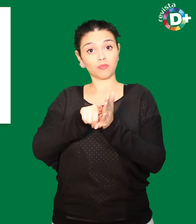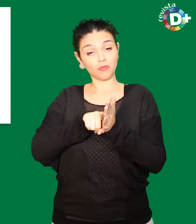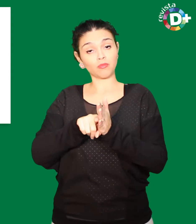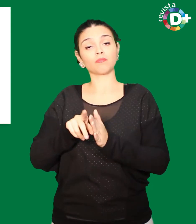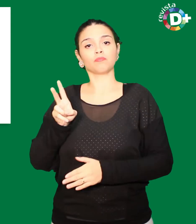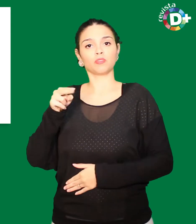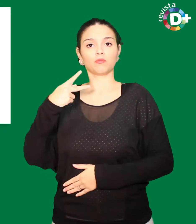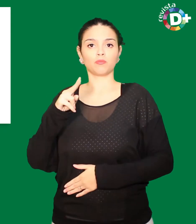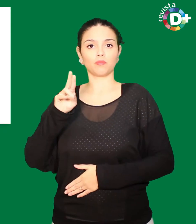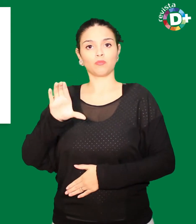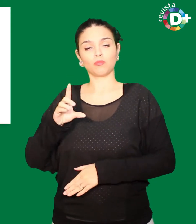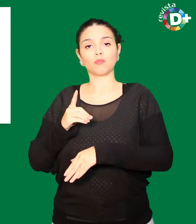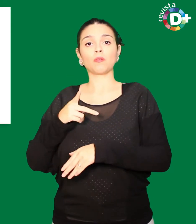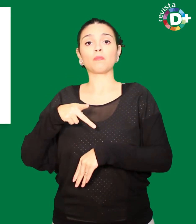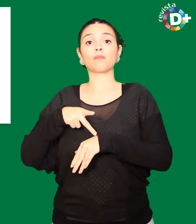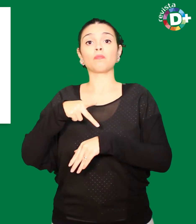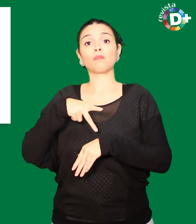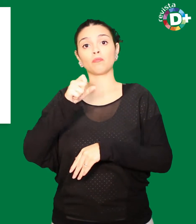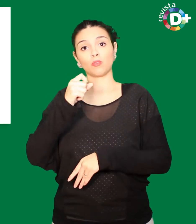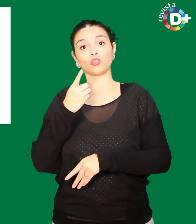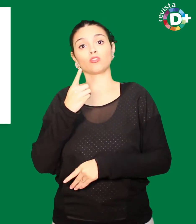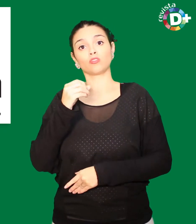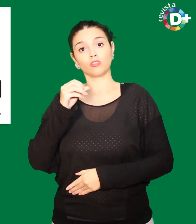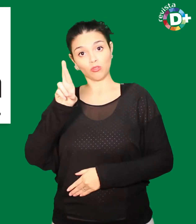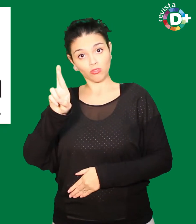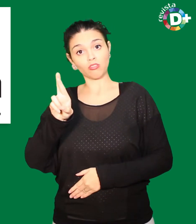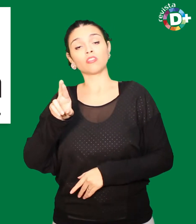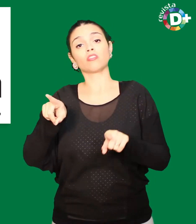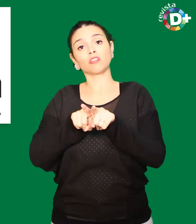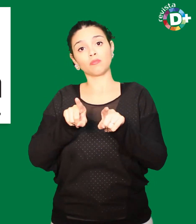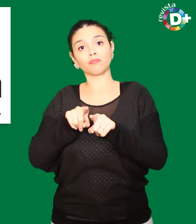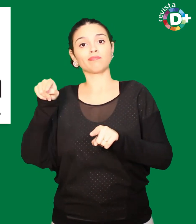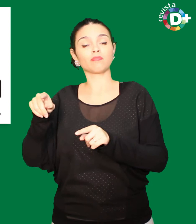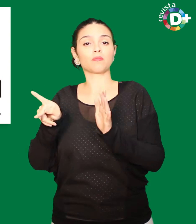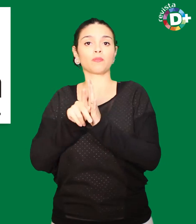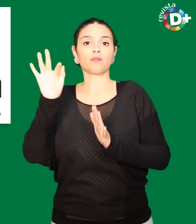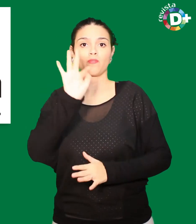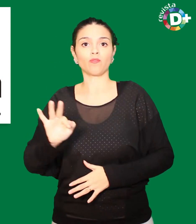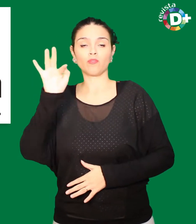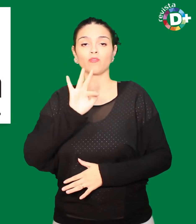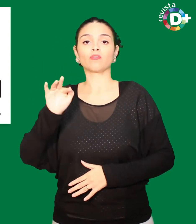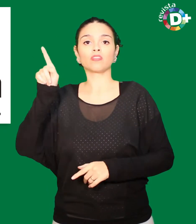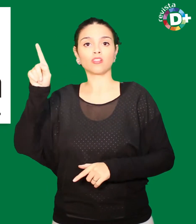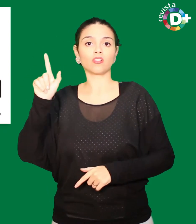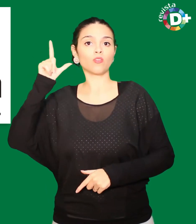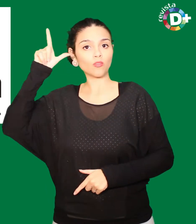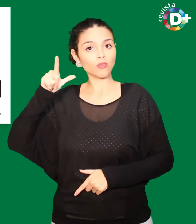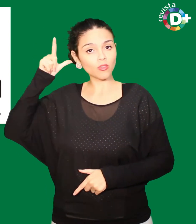PUC. Pós-doutorado pela Universidade de Londres e livre docência pela Faculdade de Medicina da Universidade